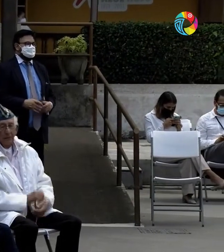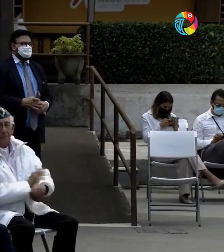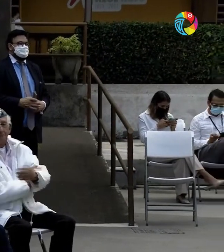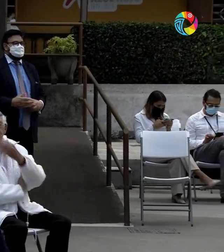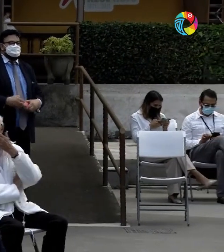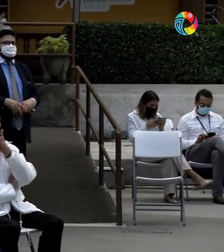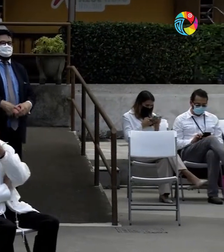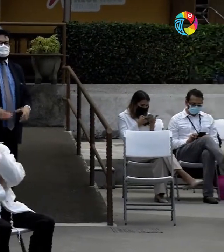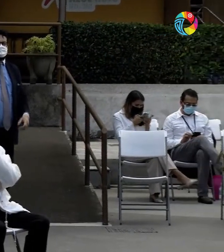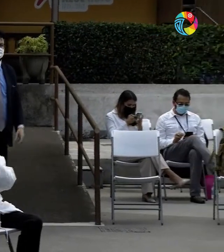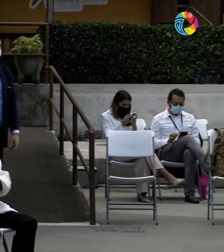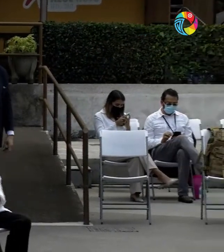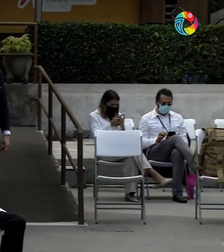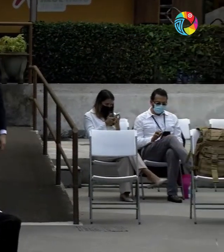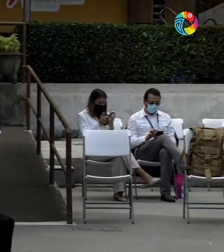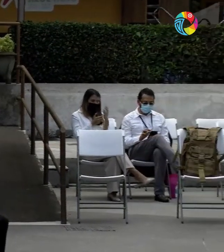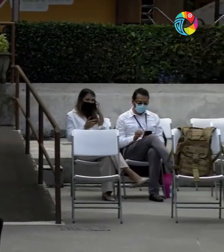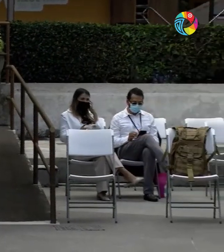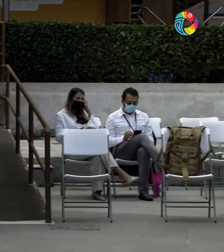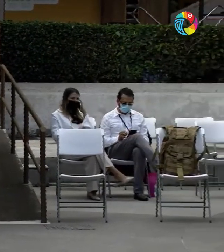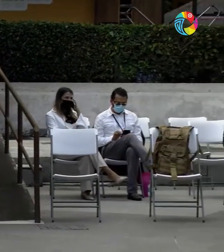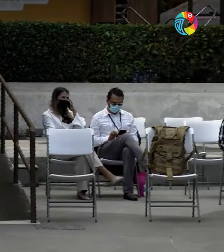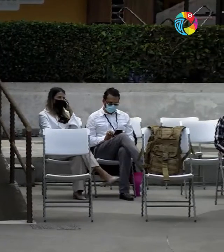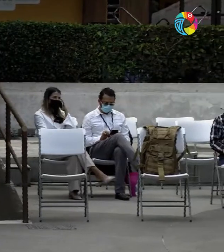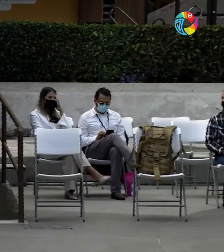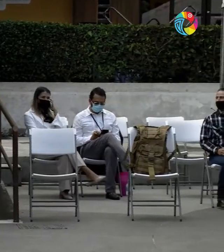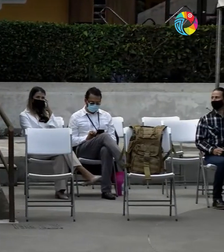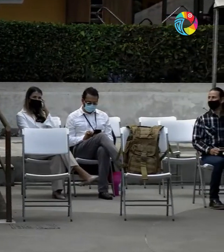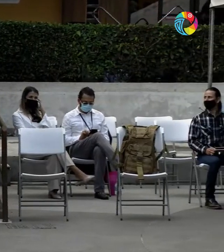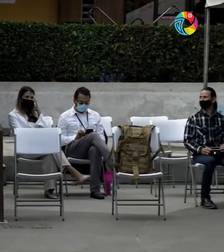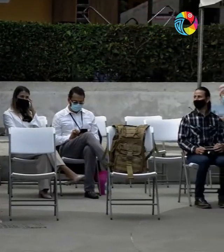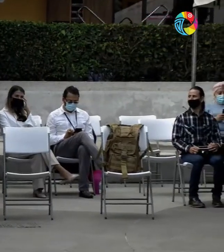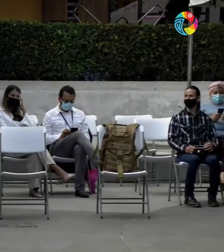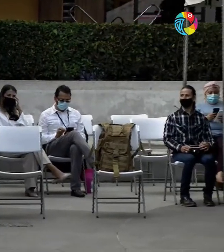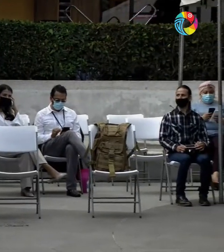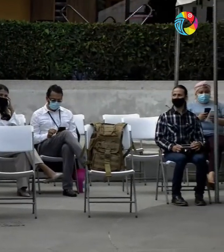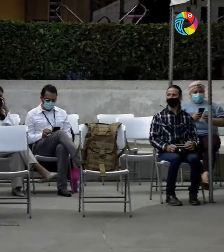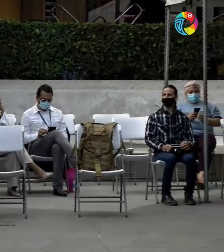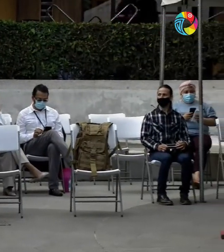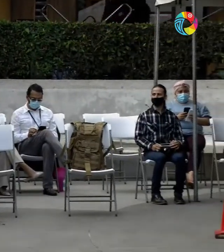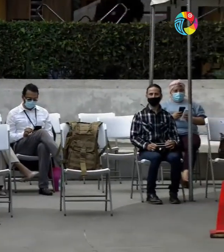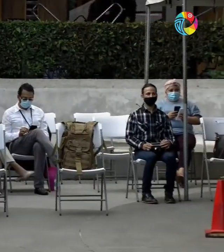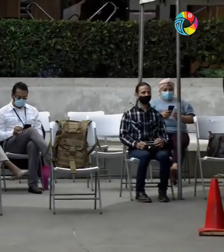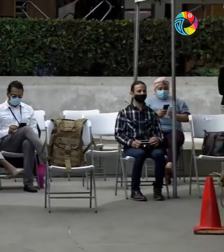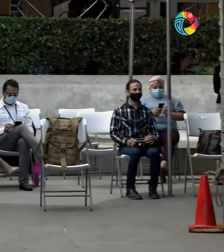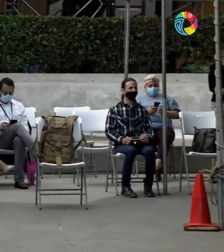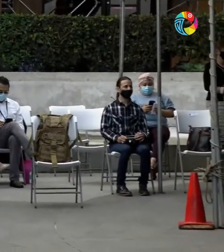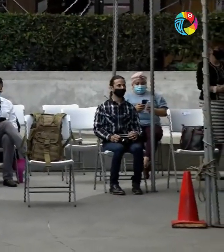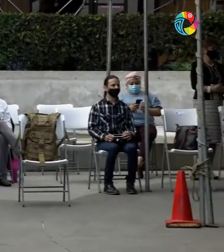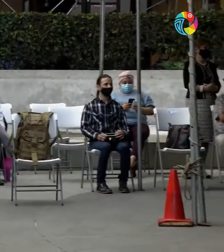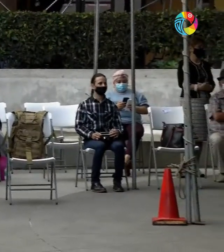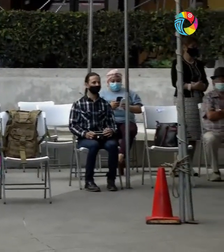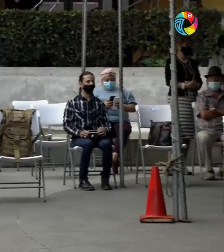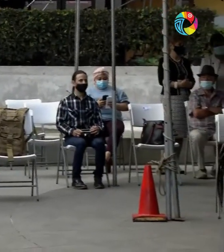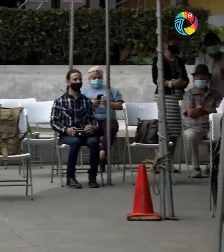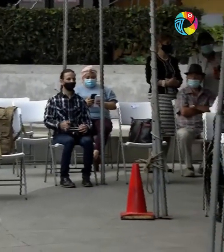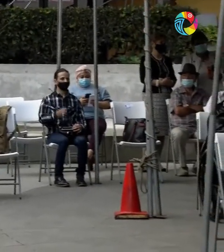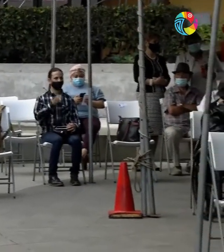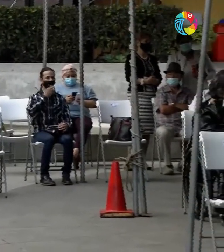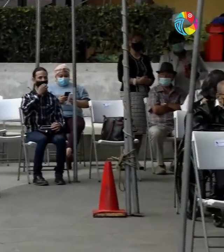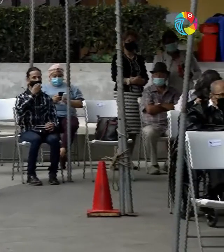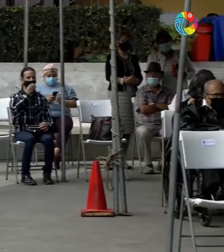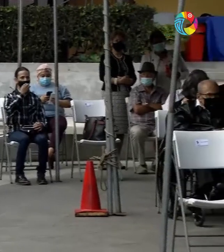en este sitio donde nos encontramos nosotros se dio el acto simbólico donde el presidente José Figueres golpeó una muralla